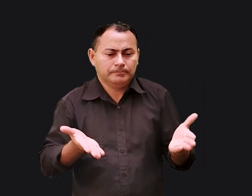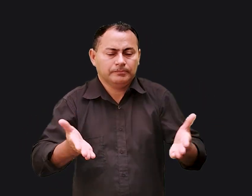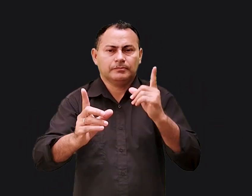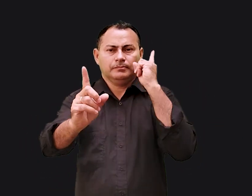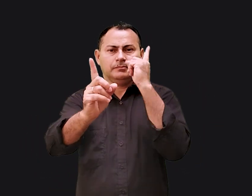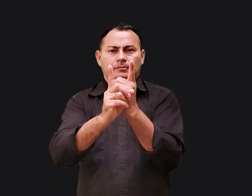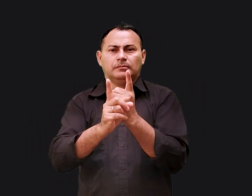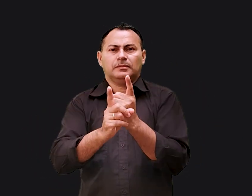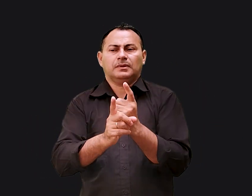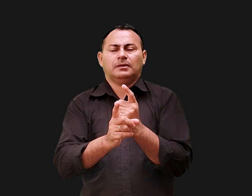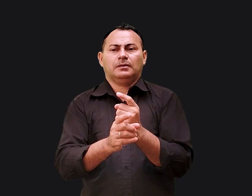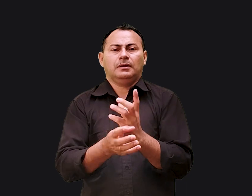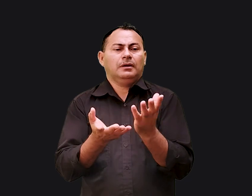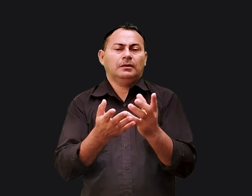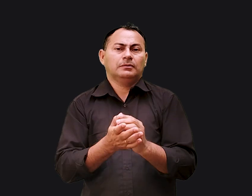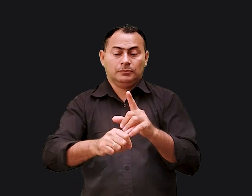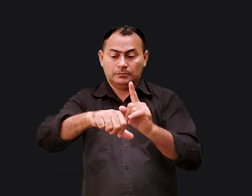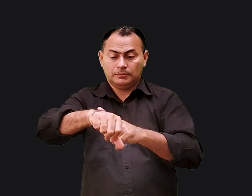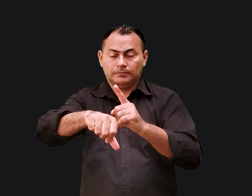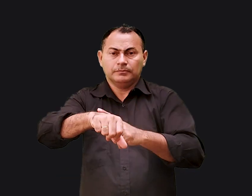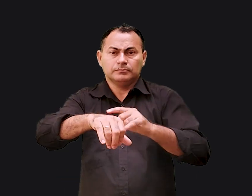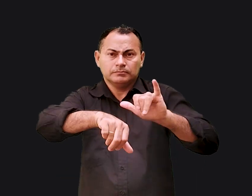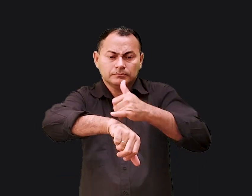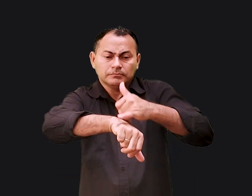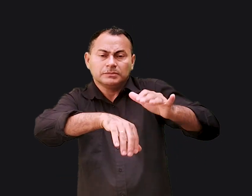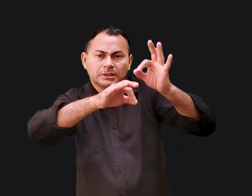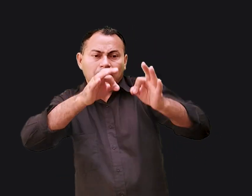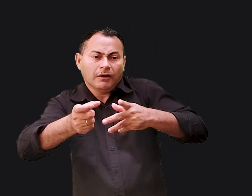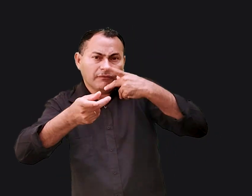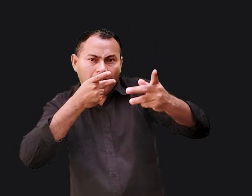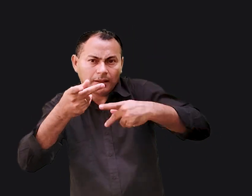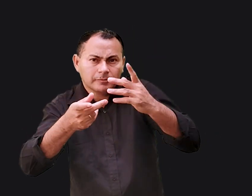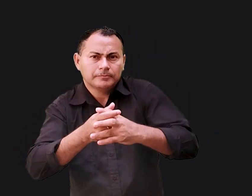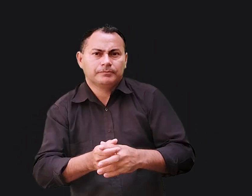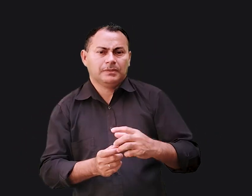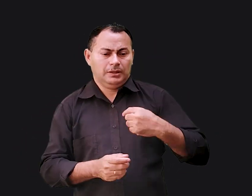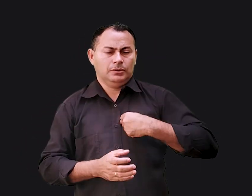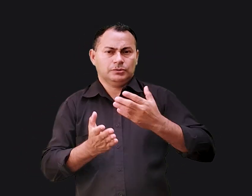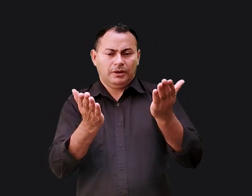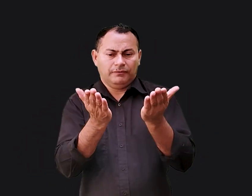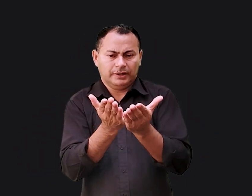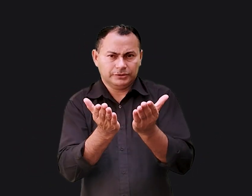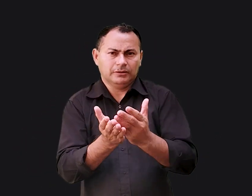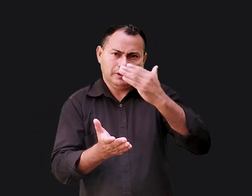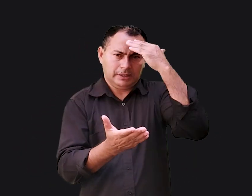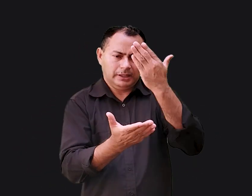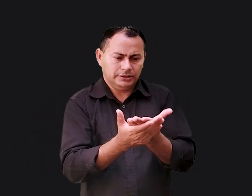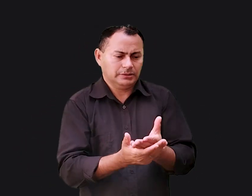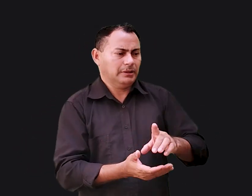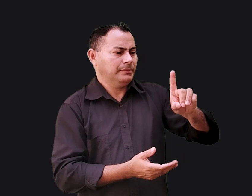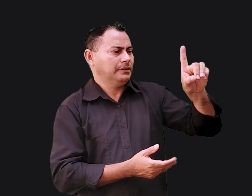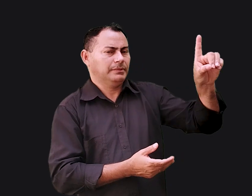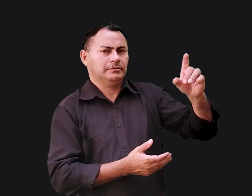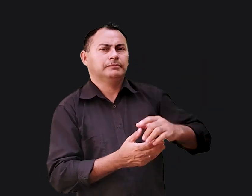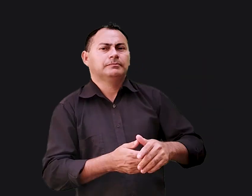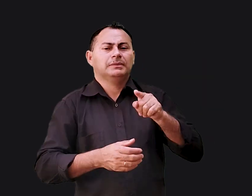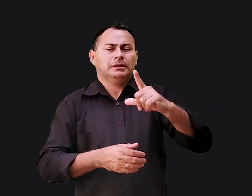promovem encontros, almoços e, no momento estratégico, falam: sou evangélico, acredito na Bíblia e nela